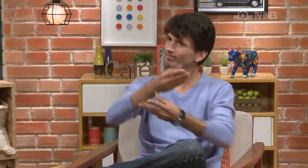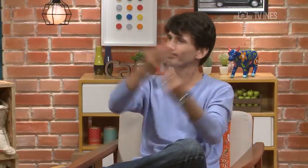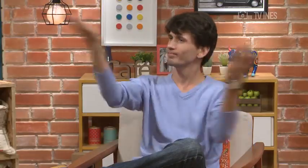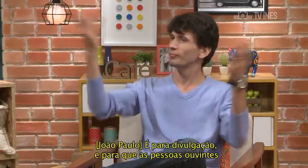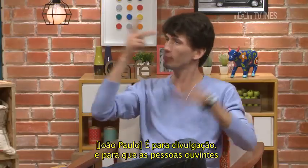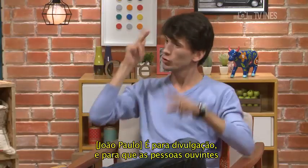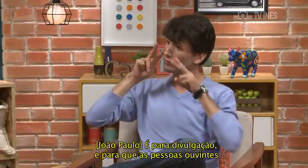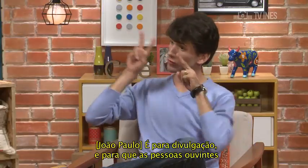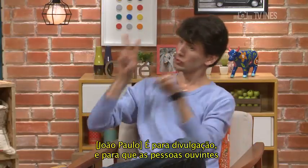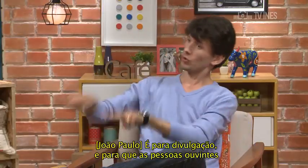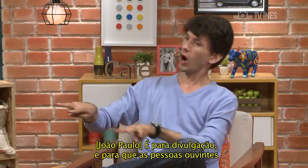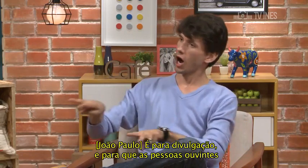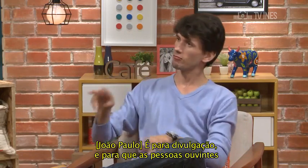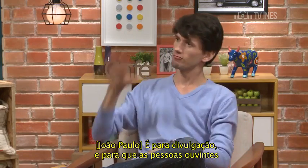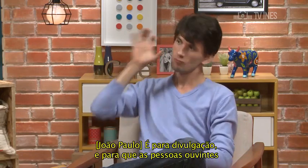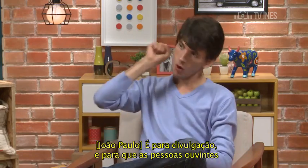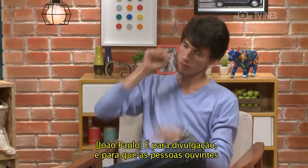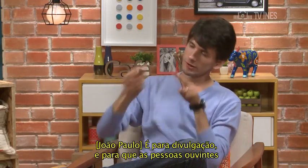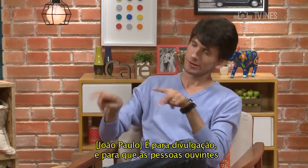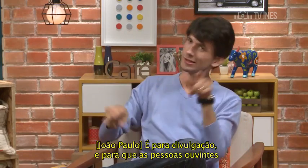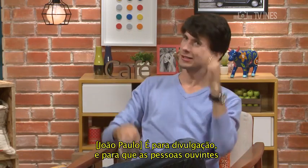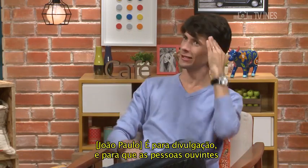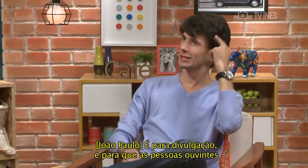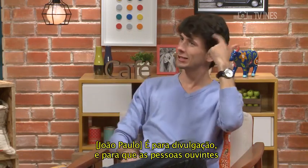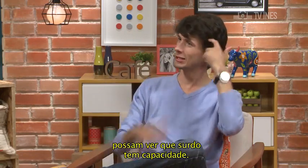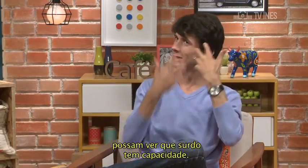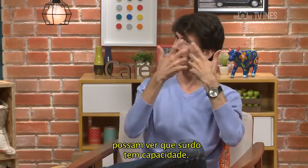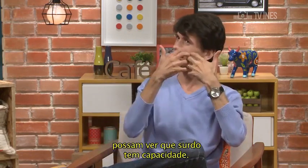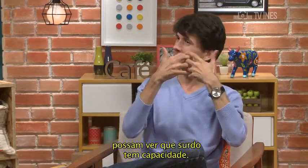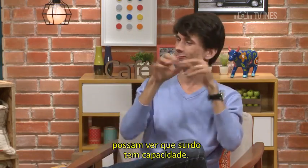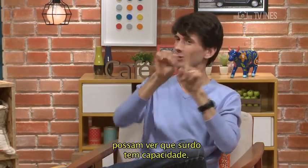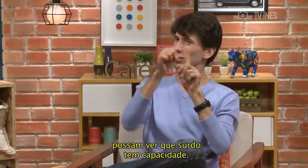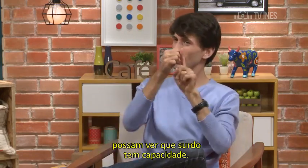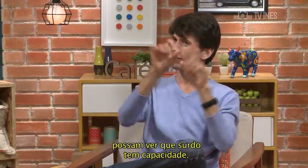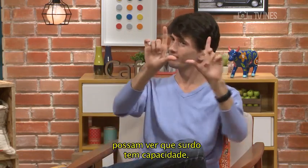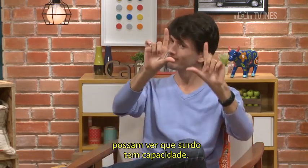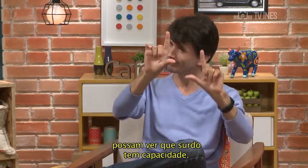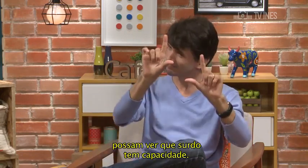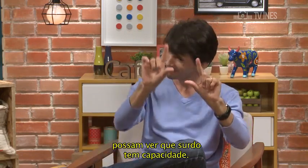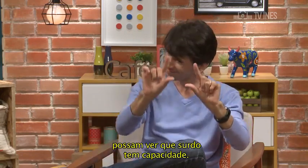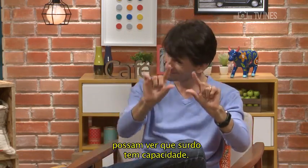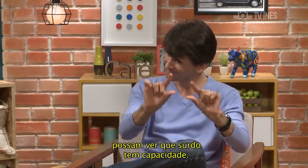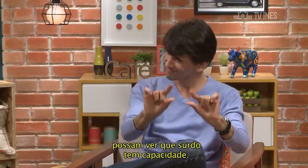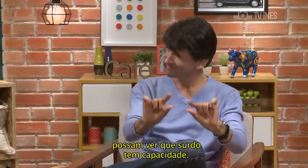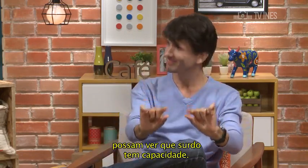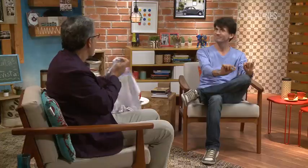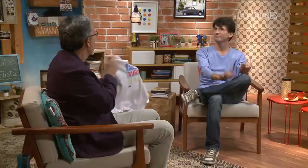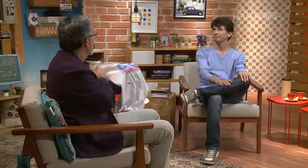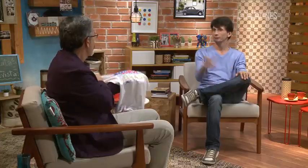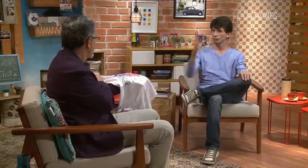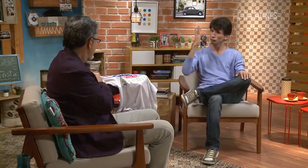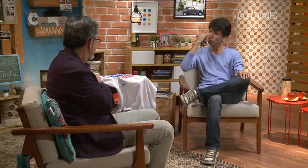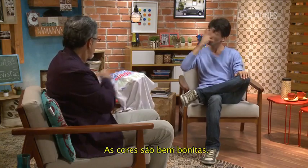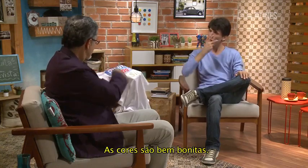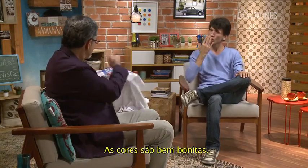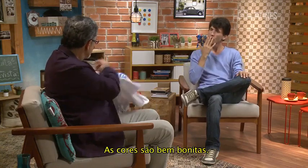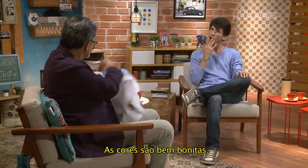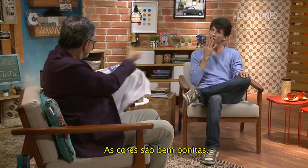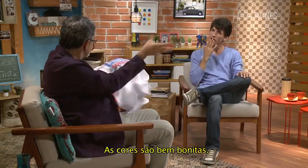e é para divulgação ir para que as pessoas ouvintes possam ver que surdo tem capacidade as cores são